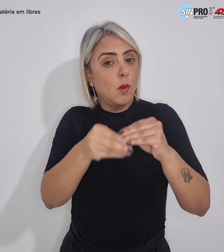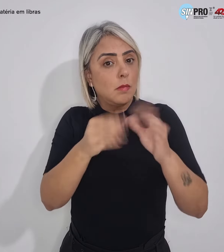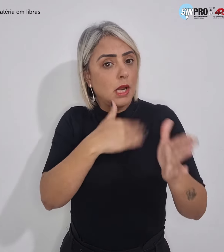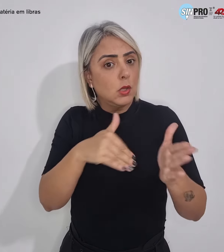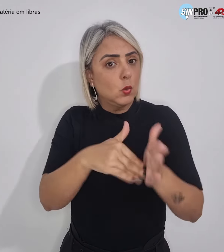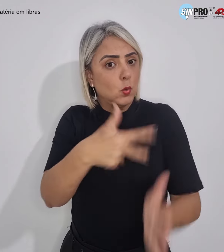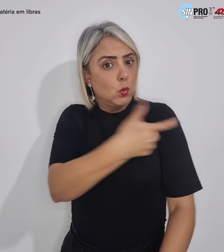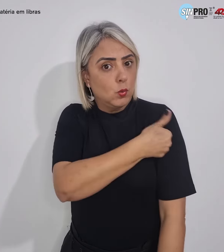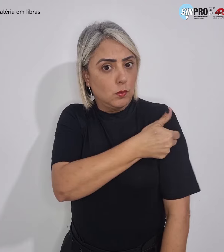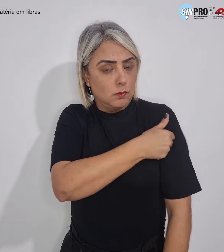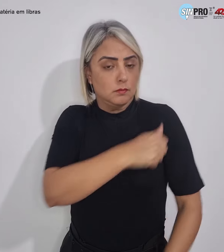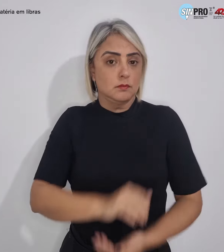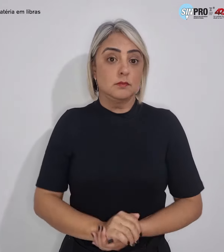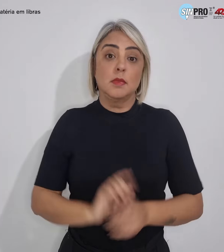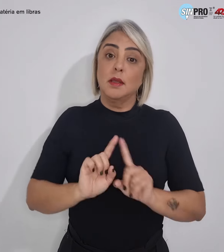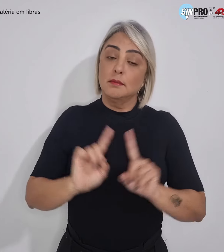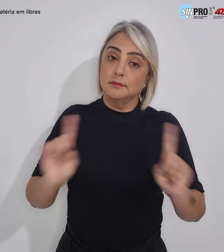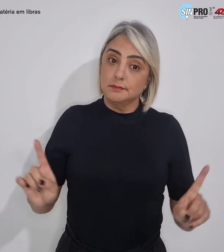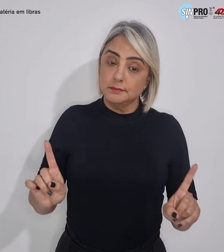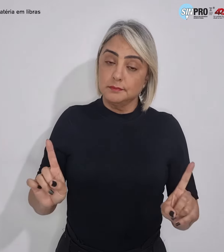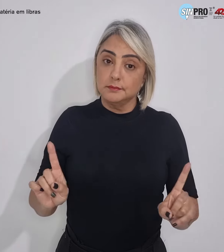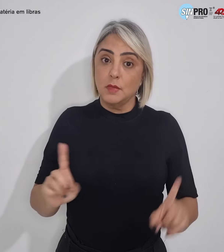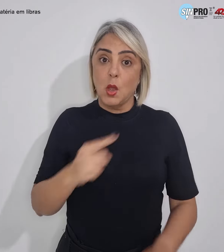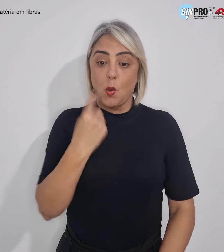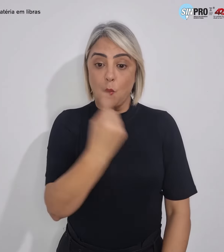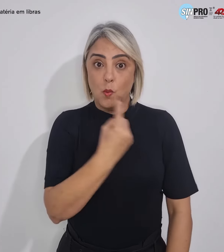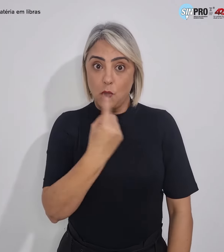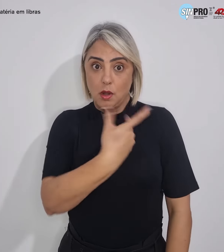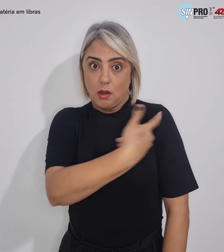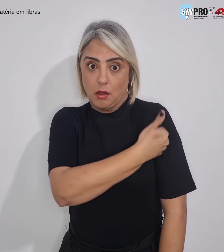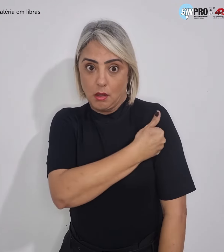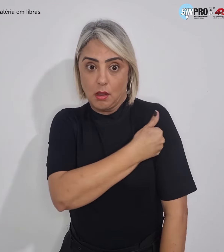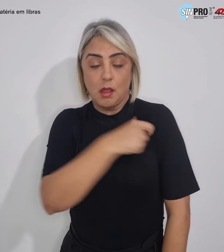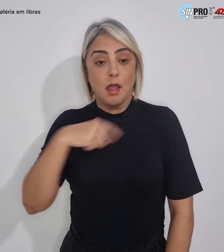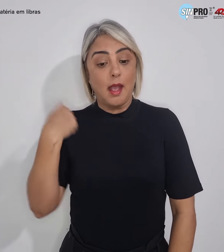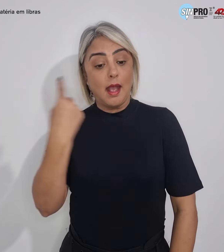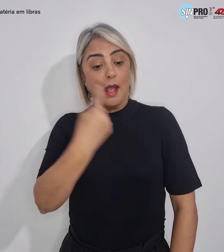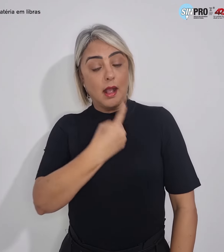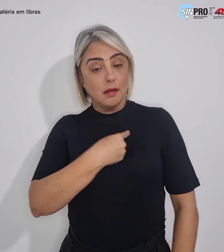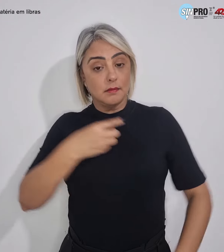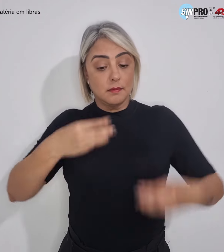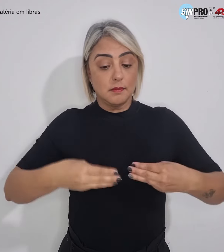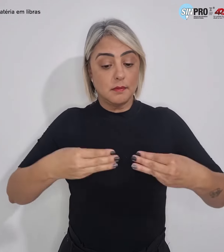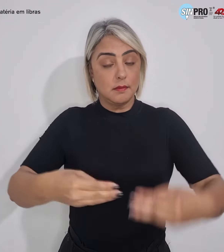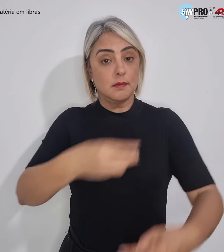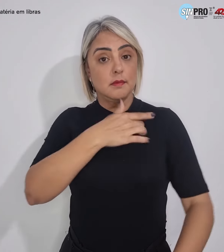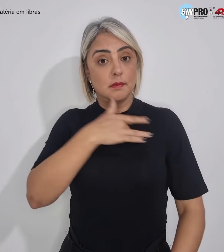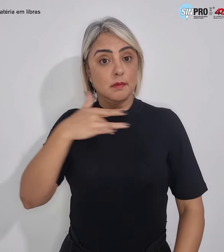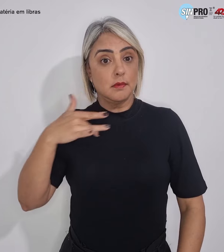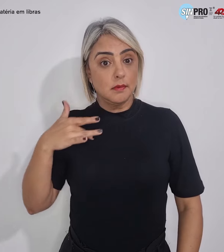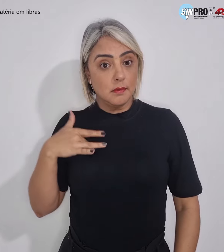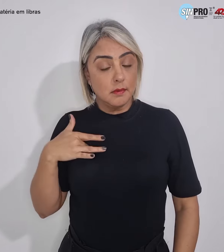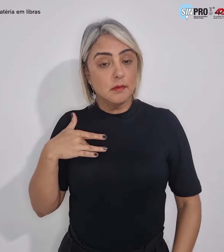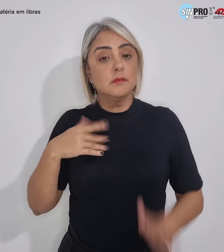vacinal. Embora seja de dose única, compete a nós, Ministério da Saúde, as definições.